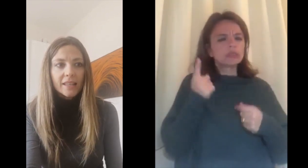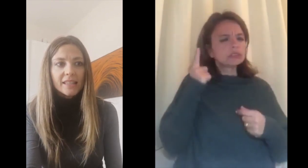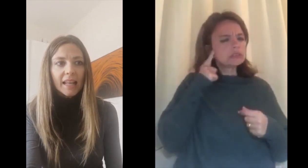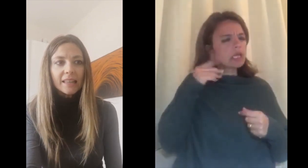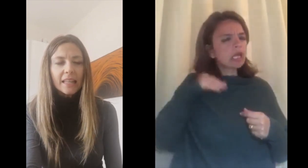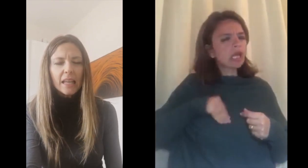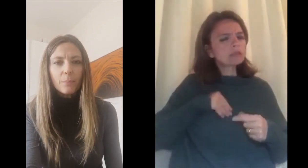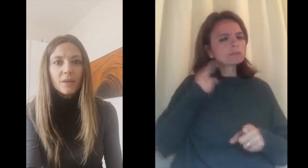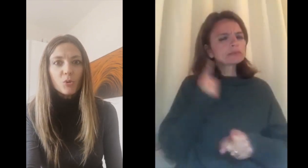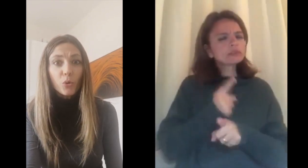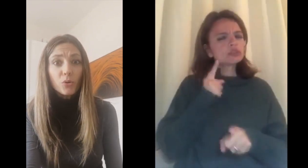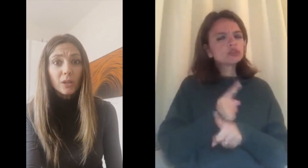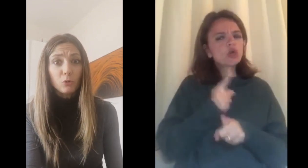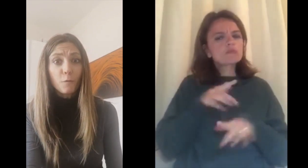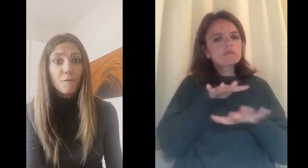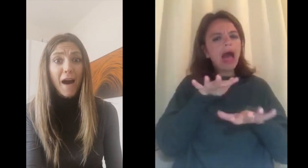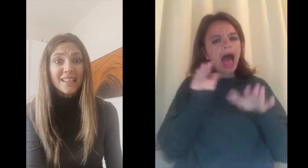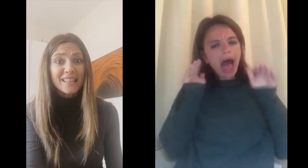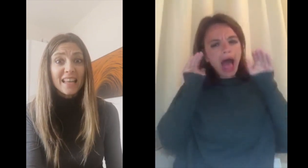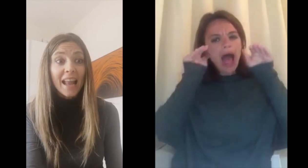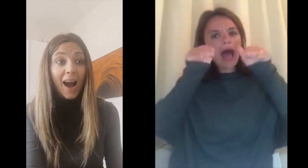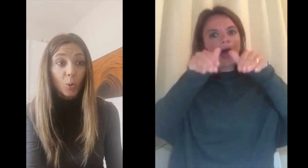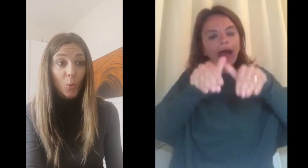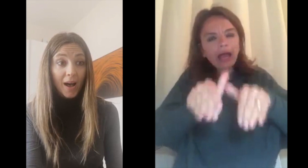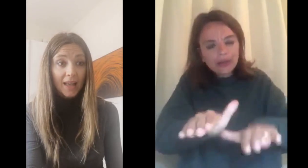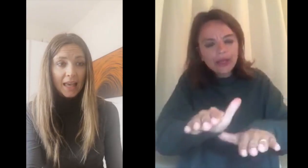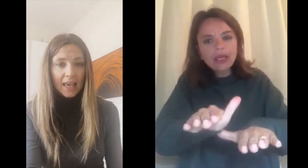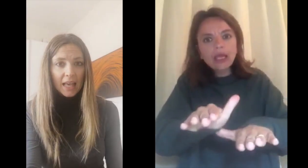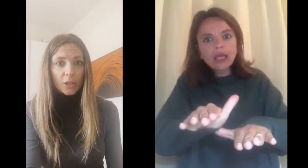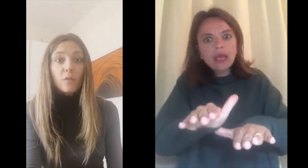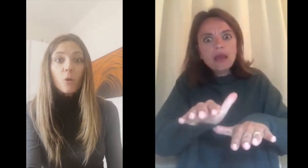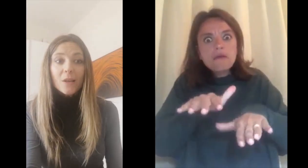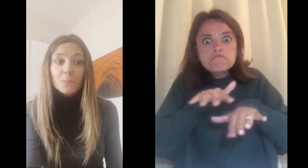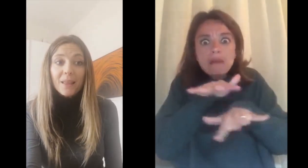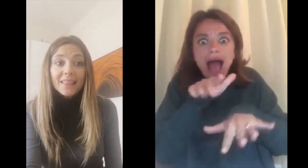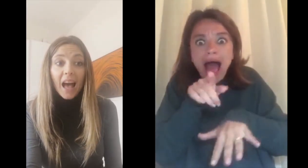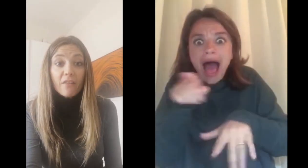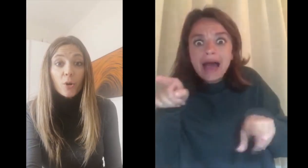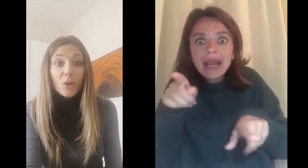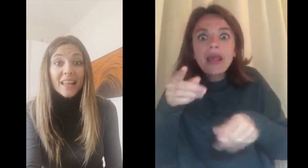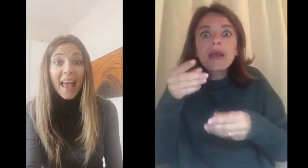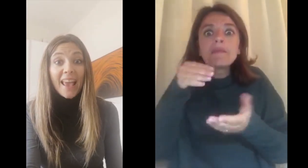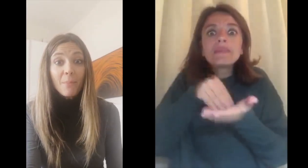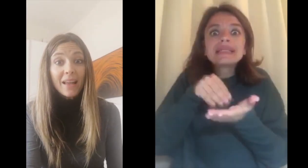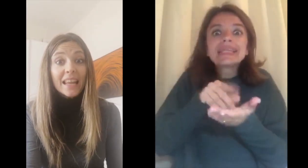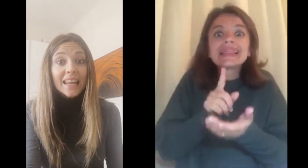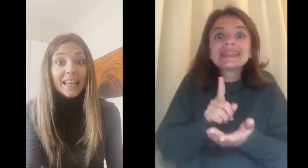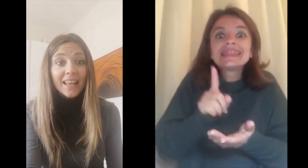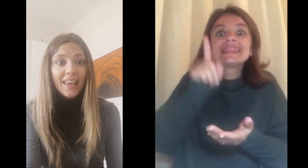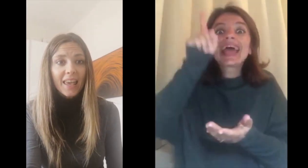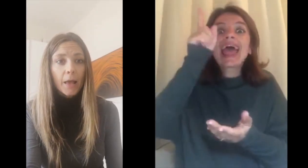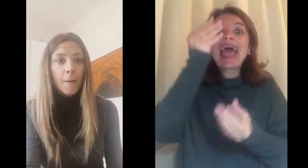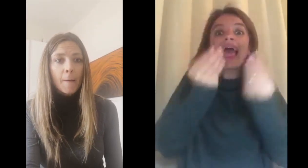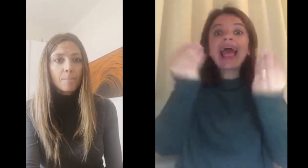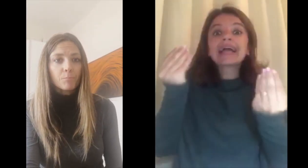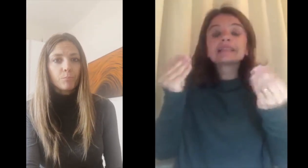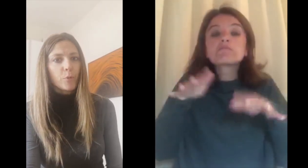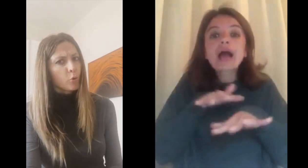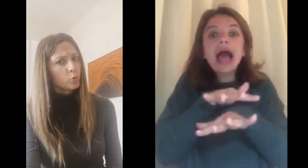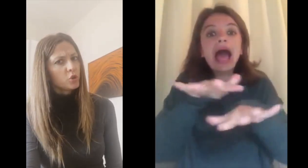Immediatamente sentì il bisogno di tuffarsi in acqua, dove lo aspettavano gli dei marini